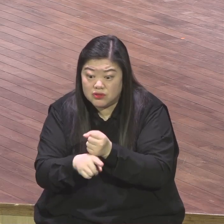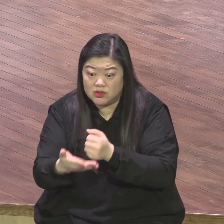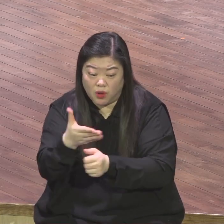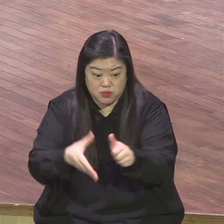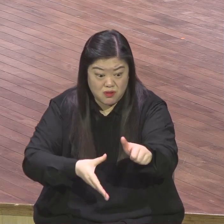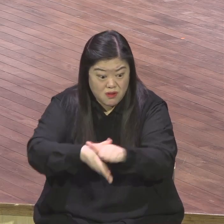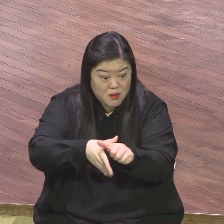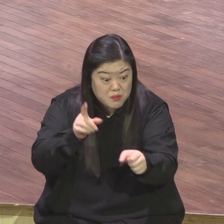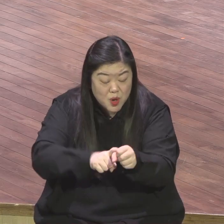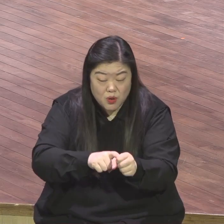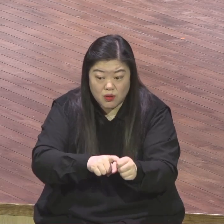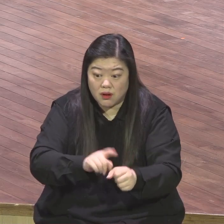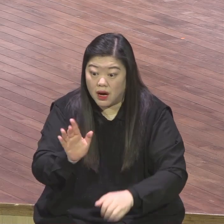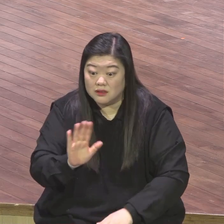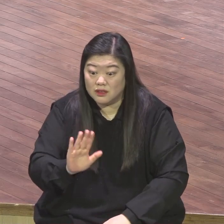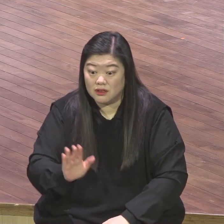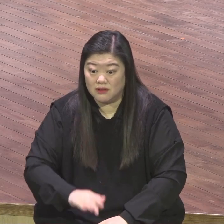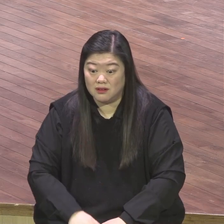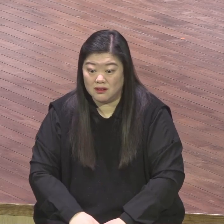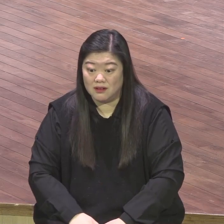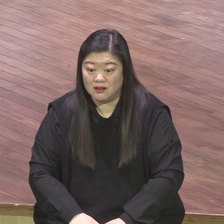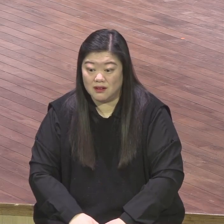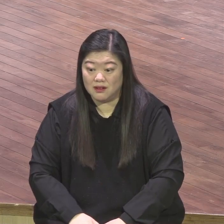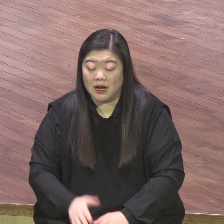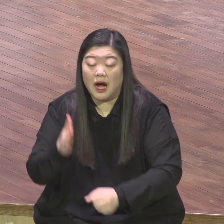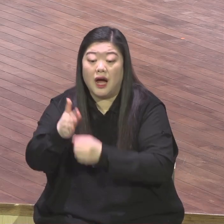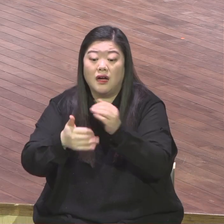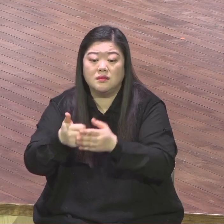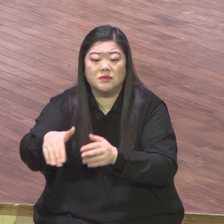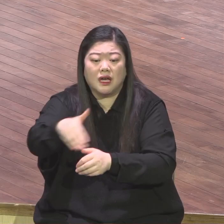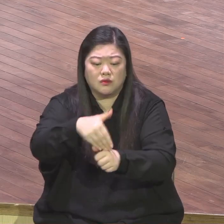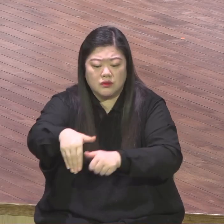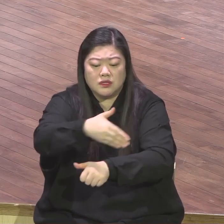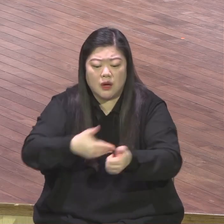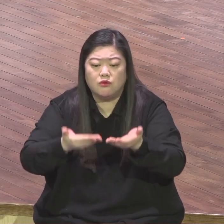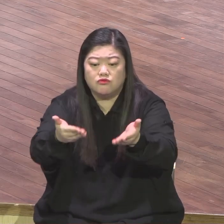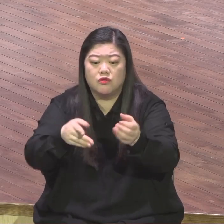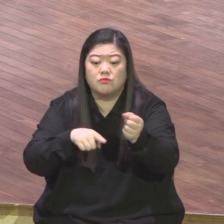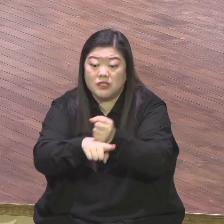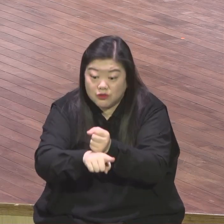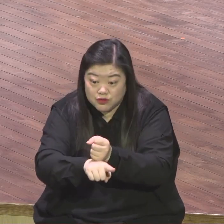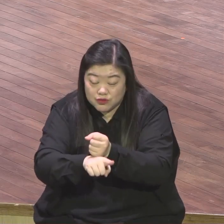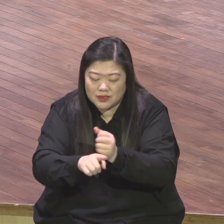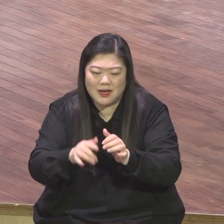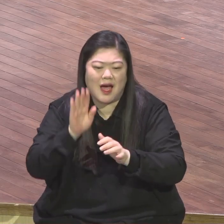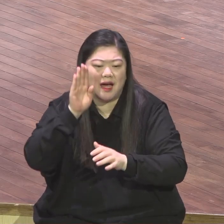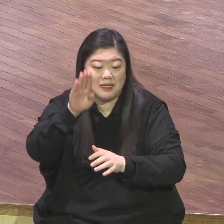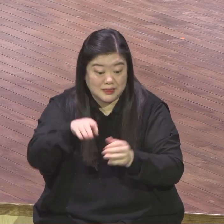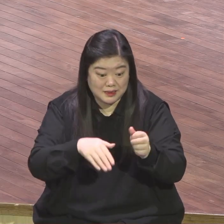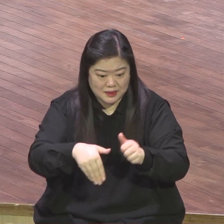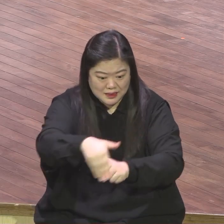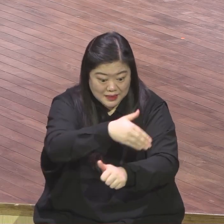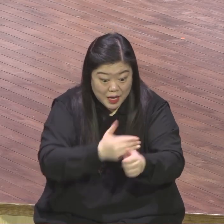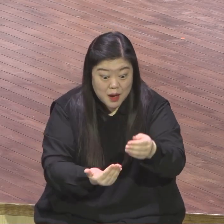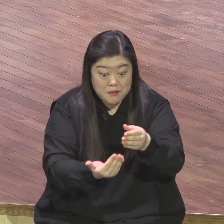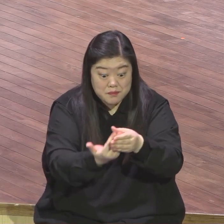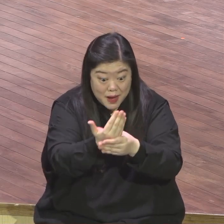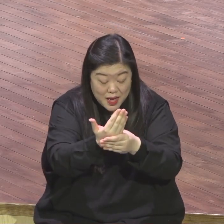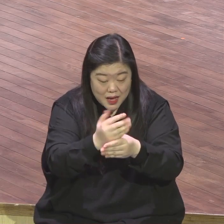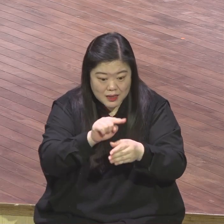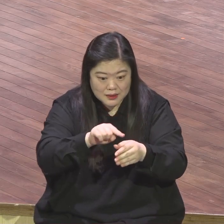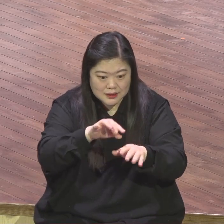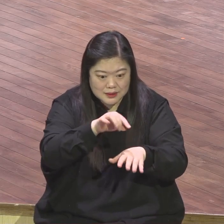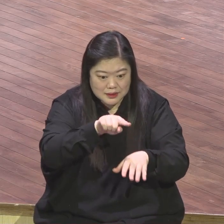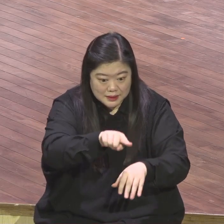우리는 몸부림치고 우리는 빠지려고 그랬는데 왜 하나님 하게 했어요? 상 주시려고. 기대하세요. 저는 그래 기도하고